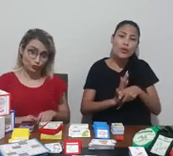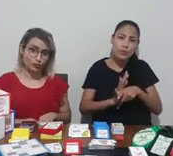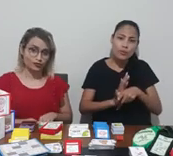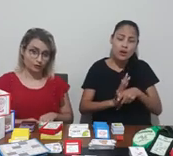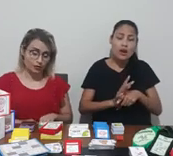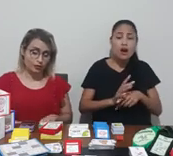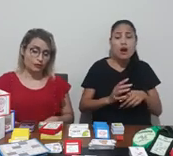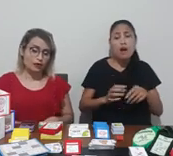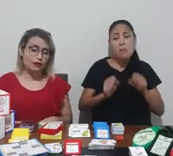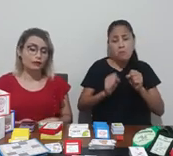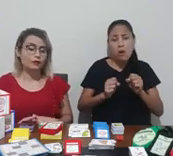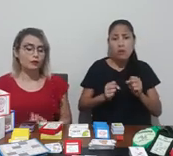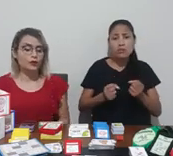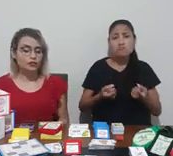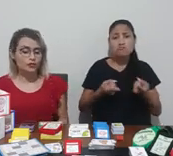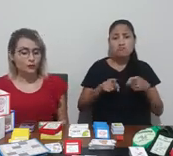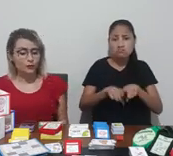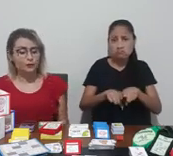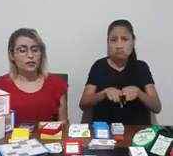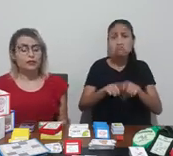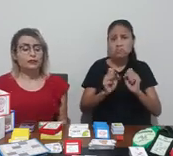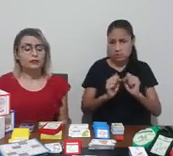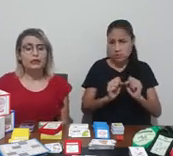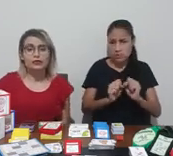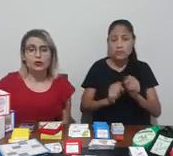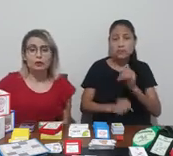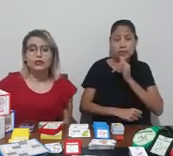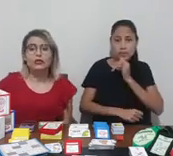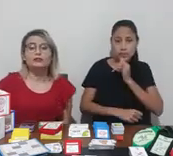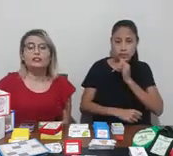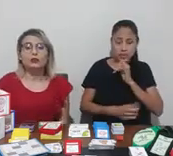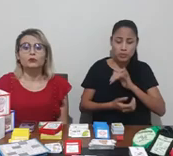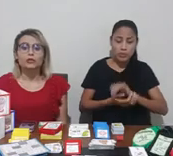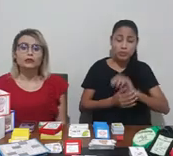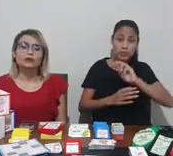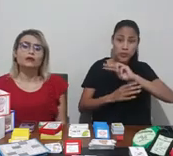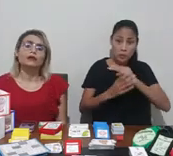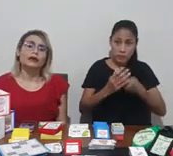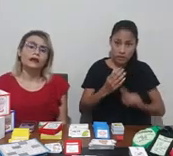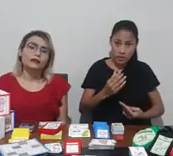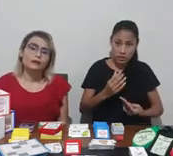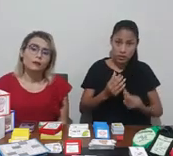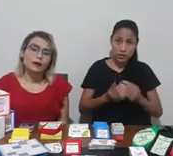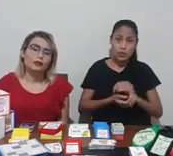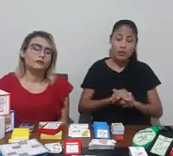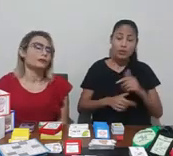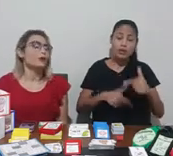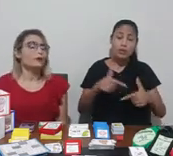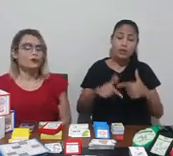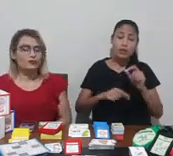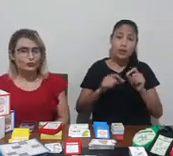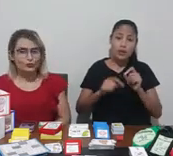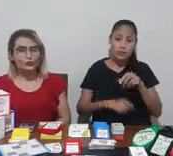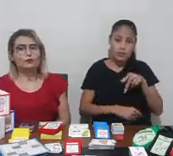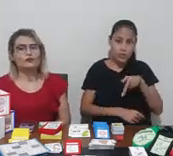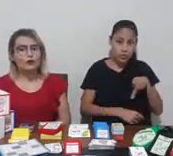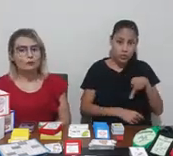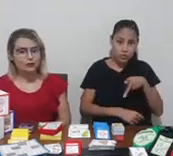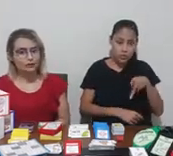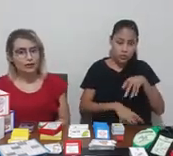as duas, tá? Então, por exemplo, na escola bilíngue, geralmente trabalha o